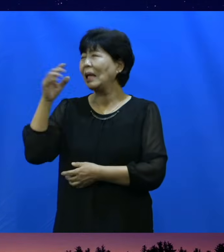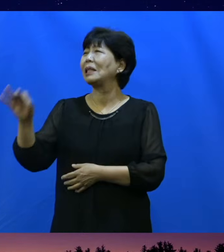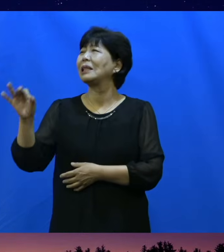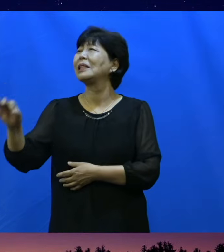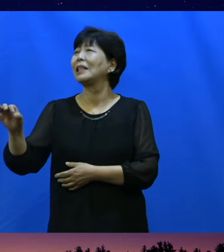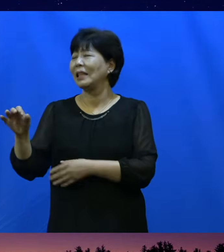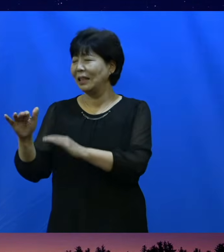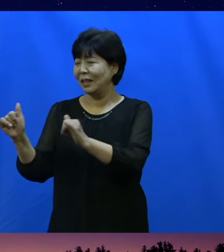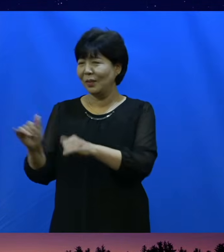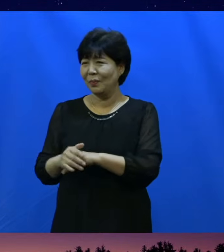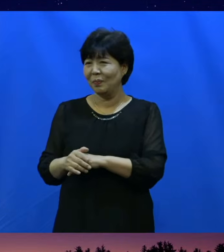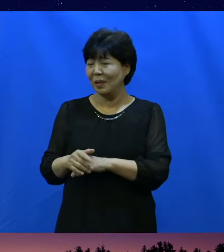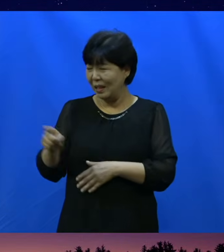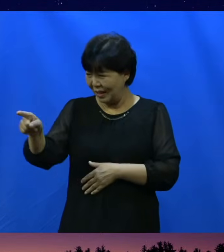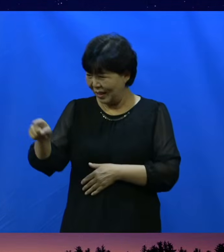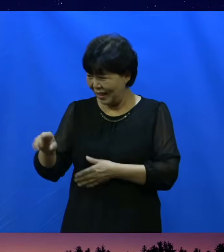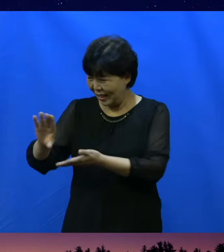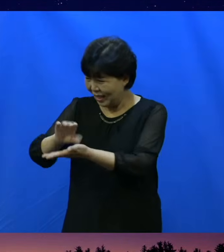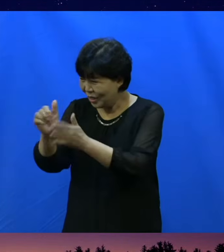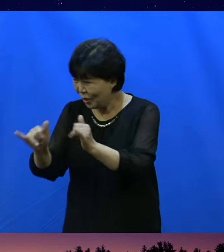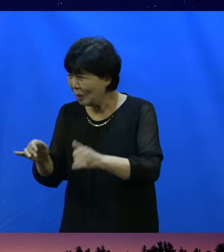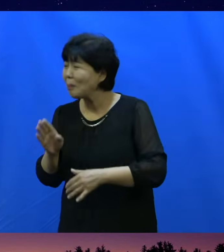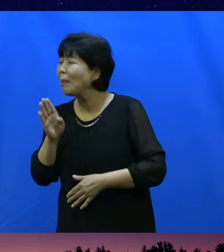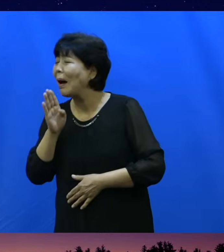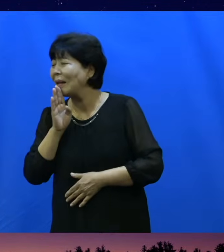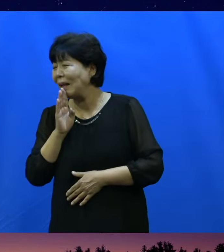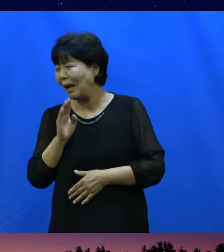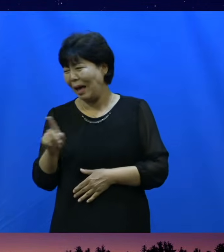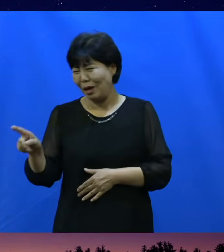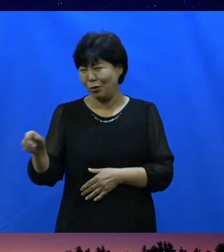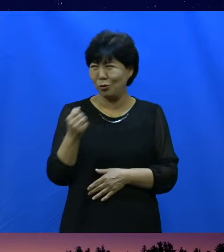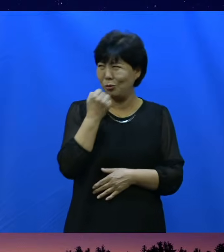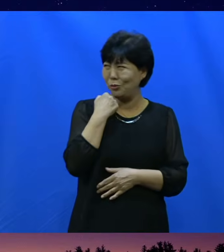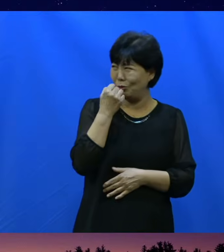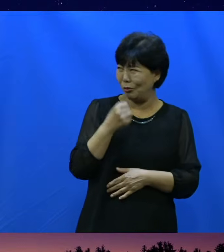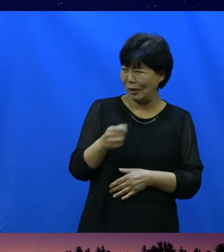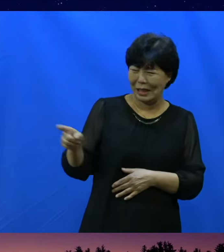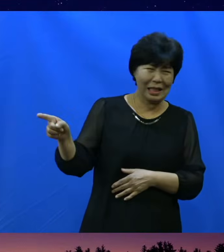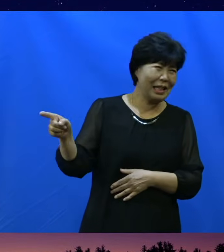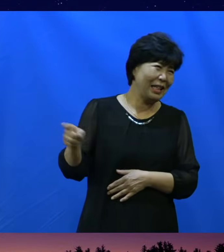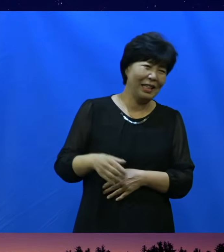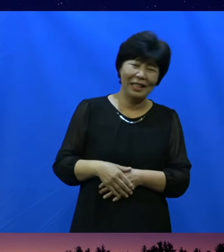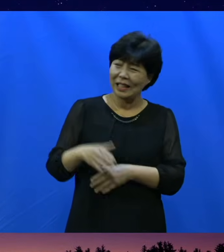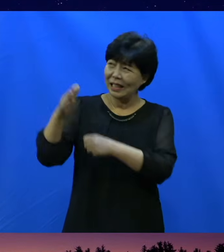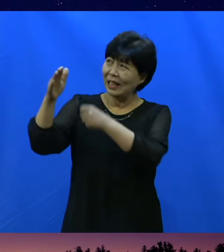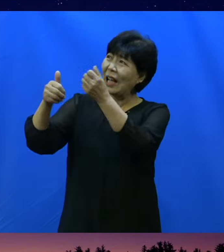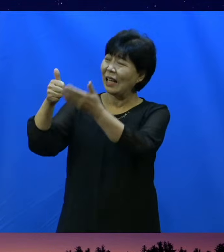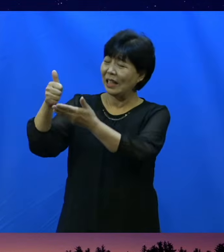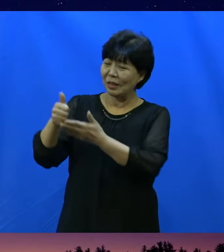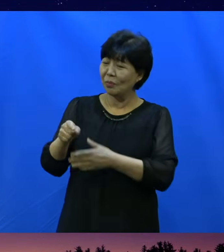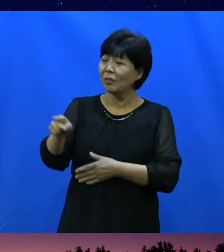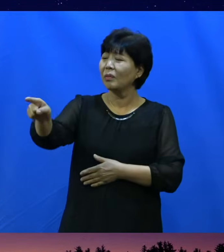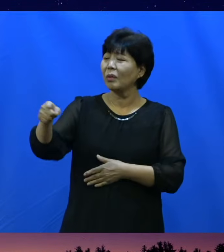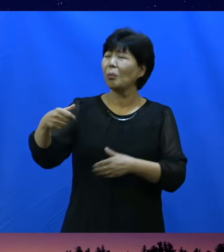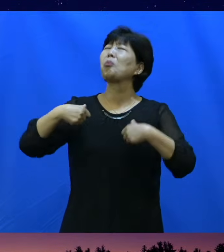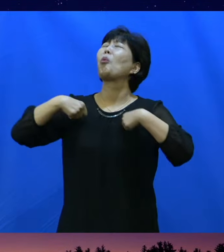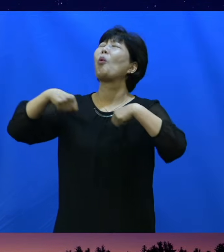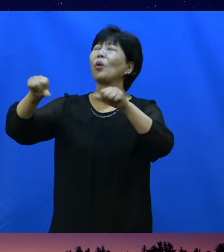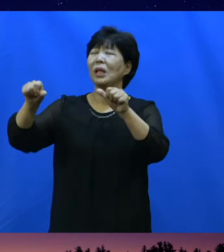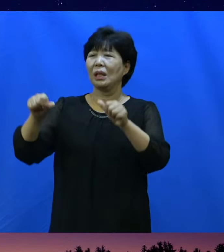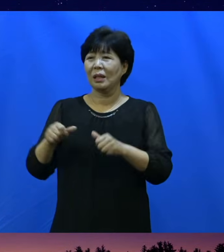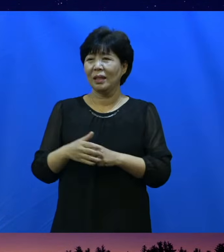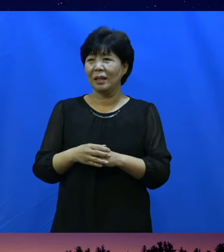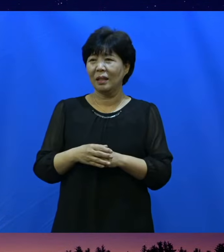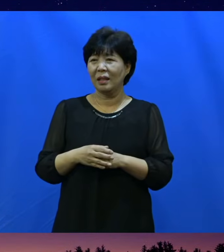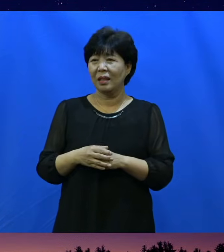너가 그래도 크리스찬이라고 말할 수 있겠어? 넌 안 돼, 안 되잖아. 너 하나님도 너를 포기했어. 이제